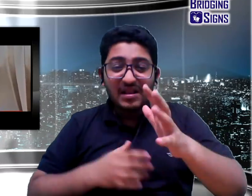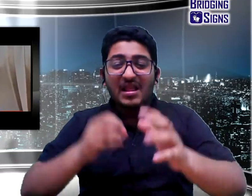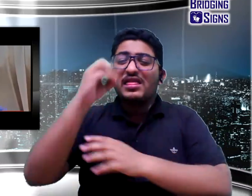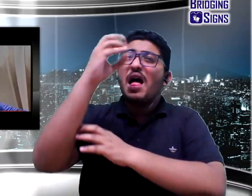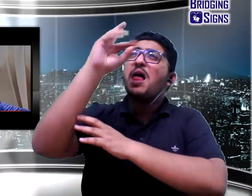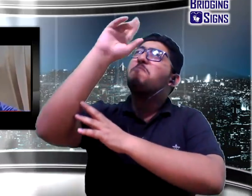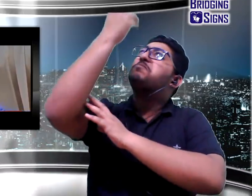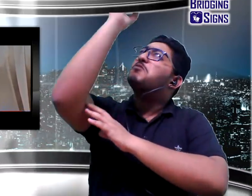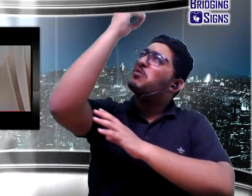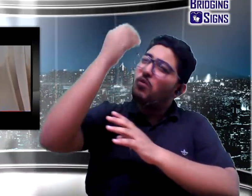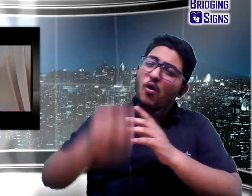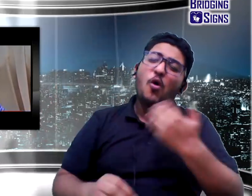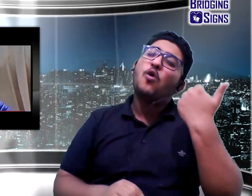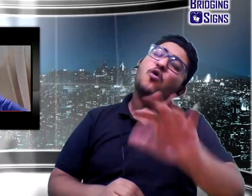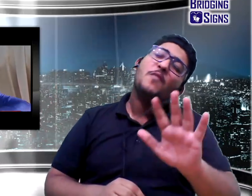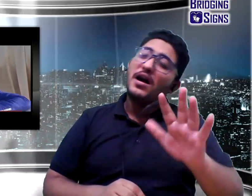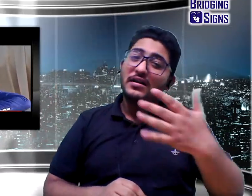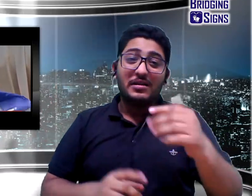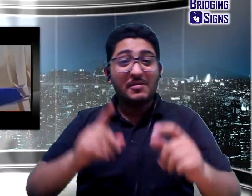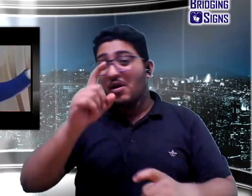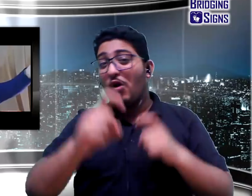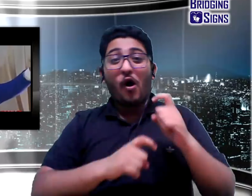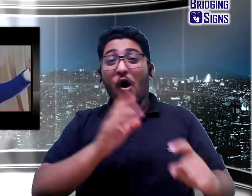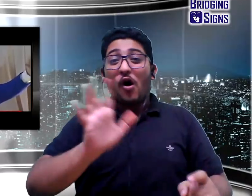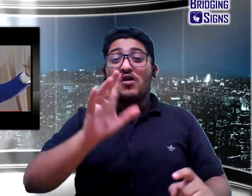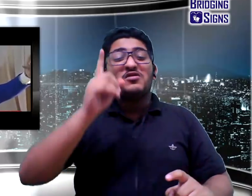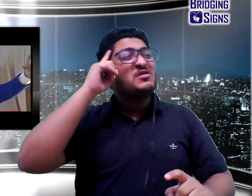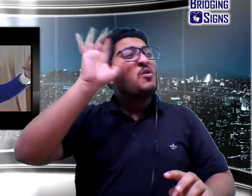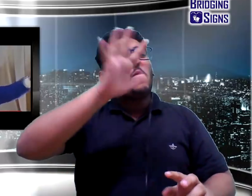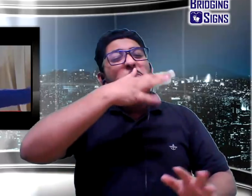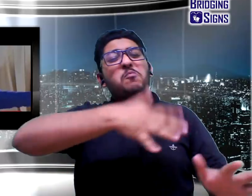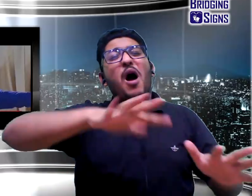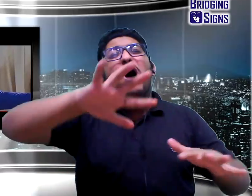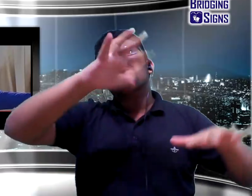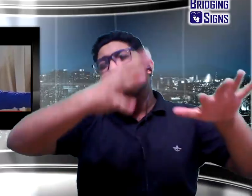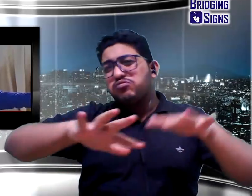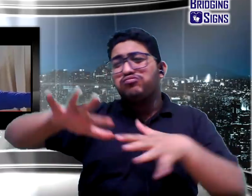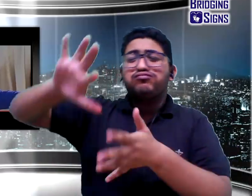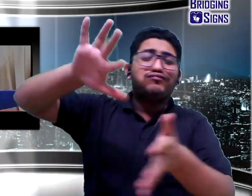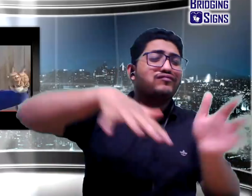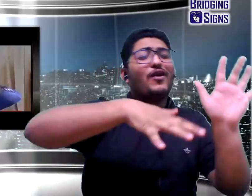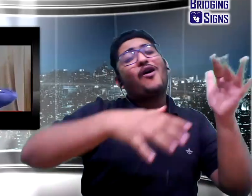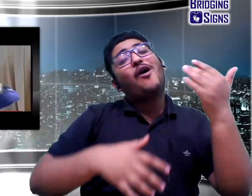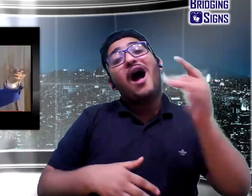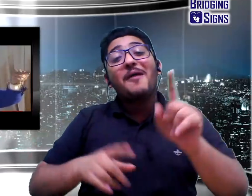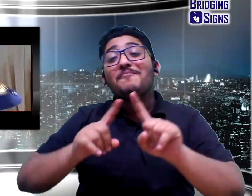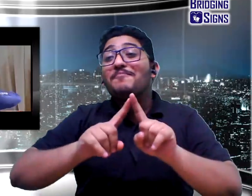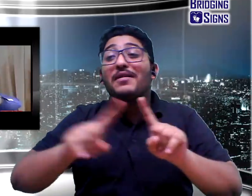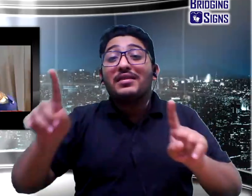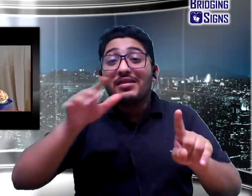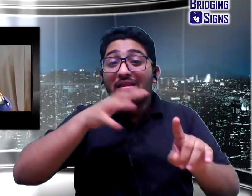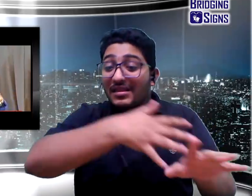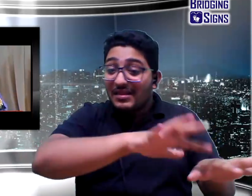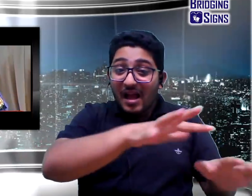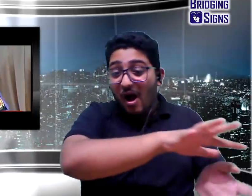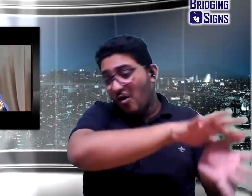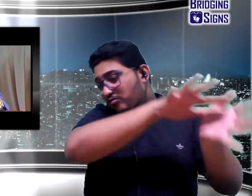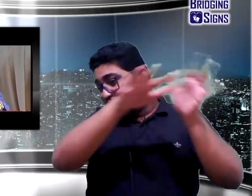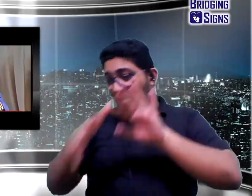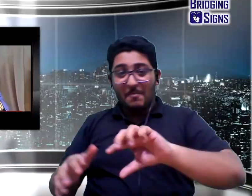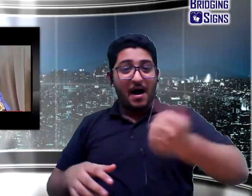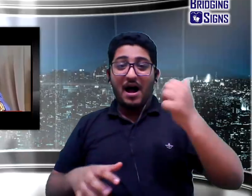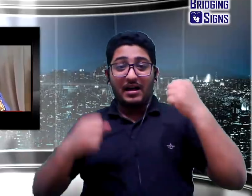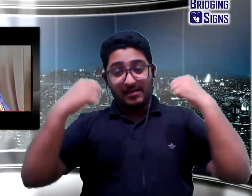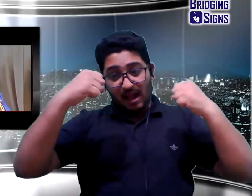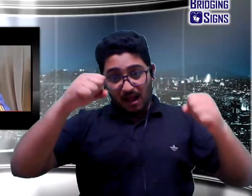भी जाए जमीन पे नहीं गिरता। गिरते हैं हजारों दरिया किसी समंदर में, पर कभी कोई समंदर किसी दरिया में